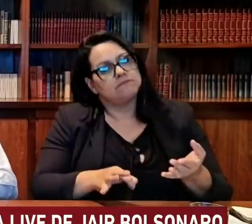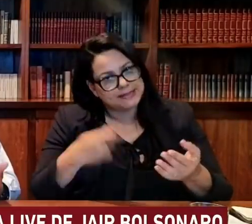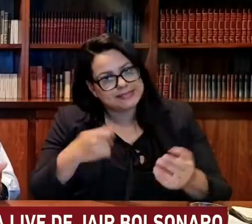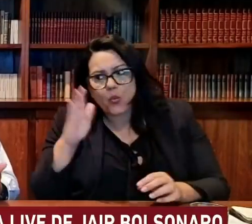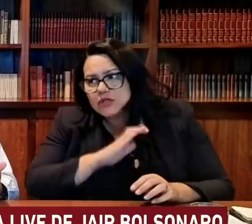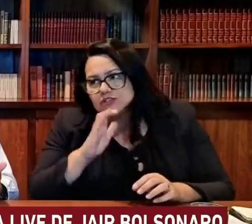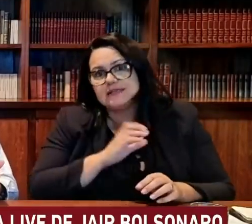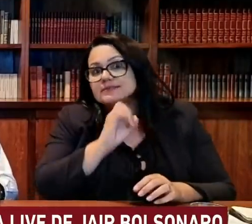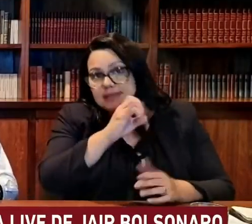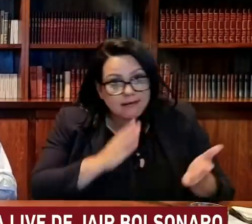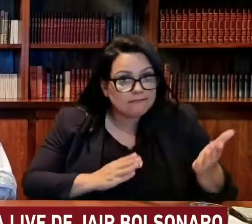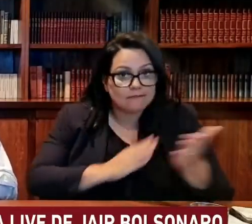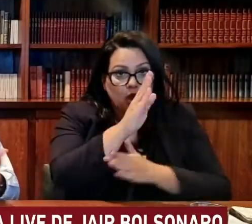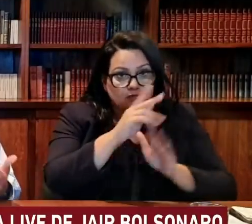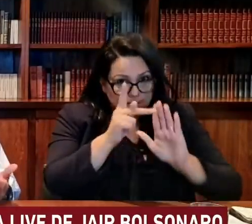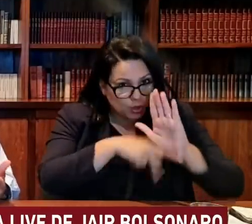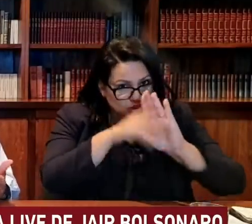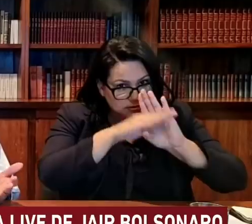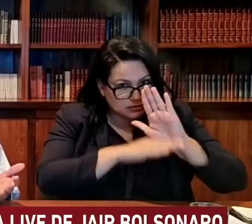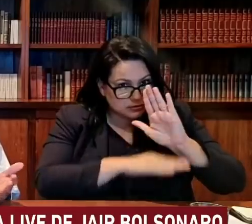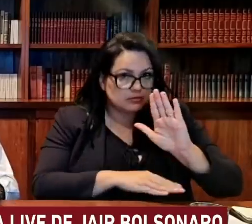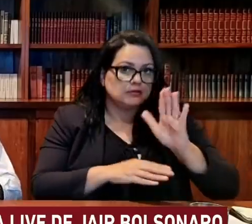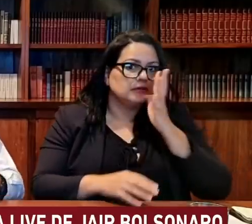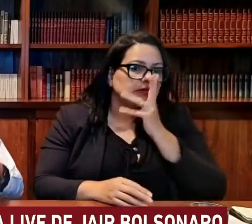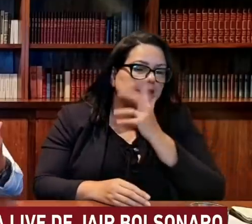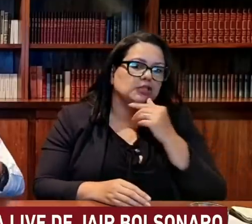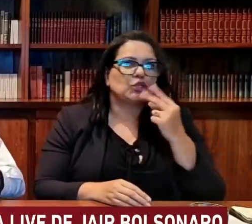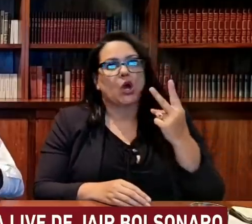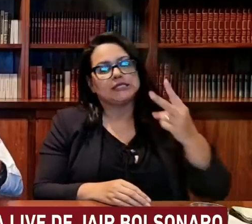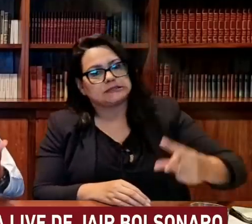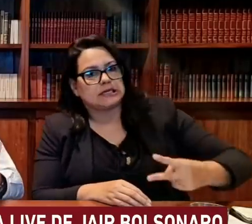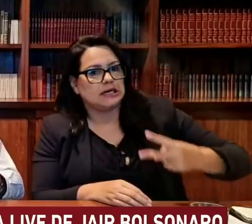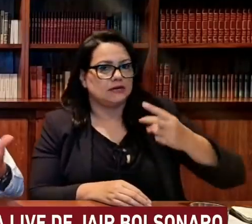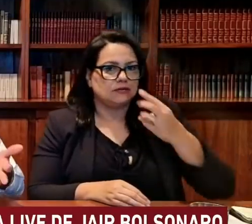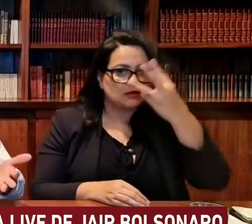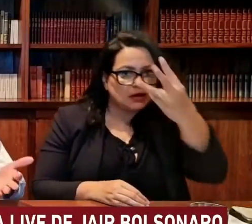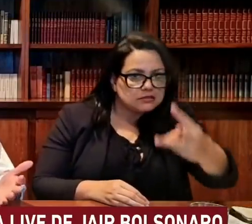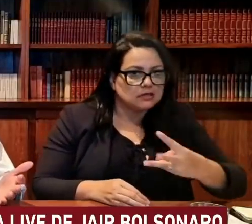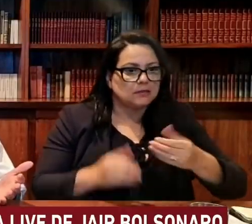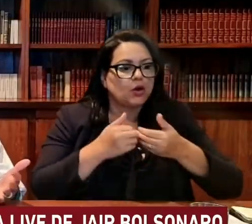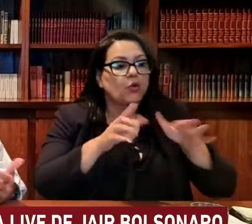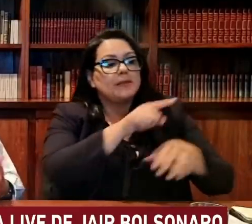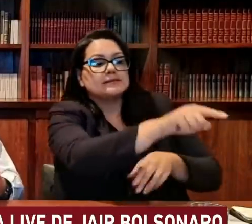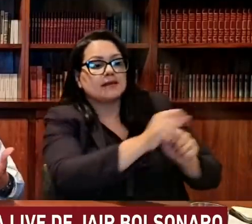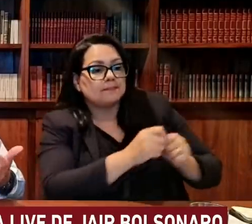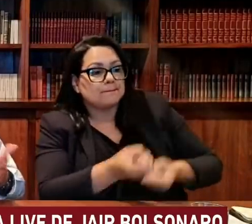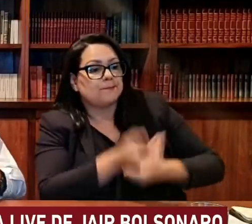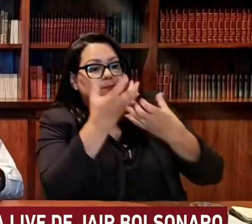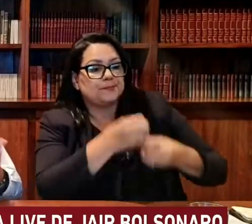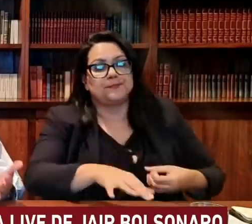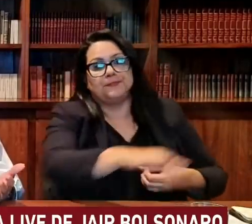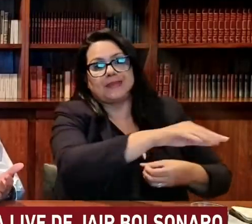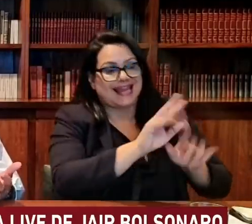esse projeto, você vai levar 2, 3 anos para começar aí a produzir algo naquela reserva, porque